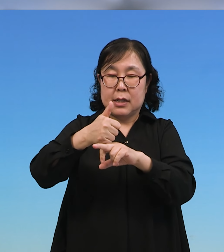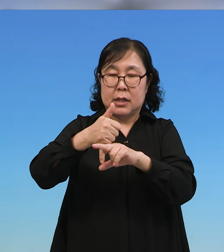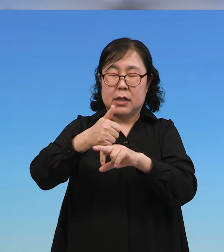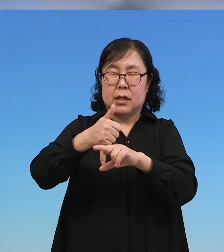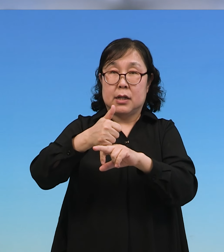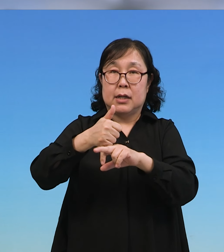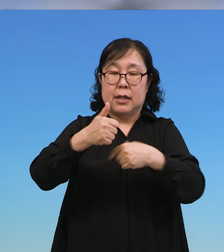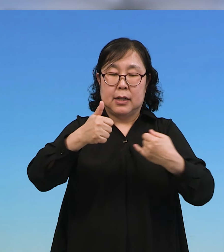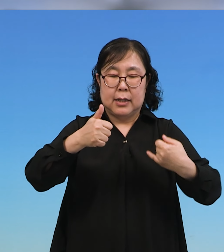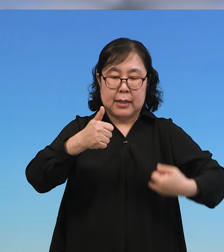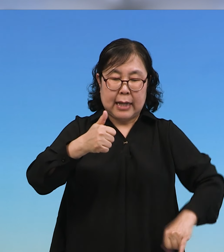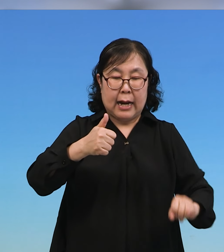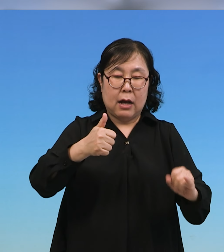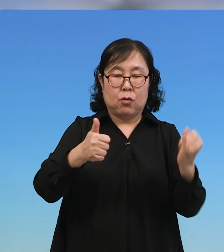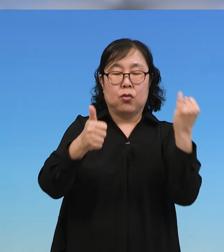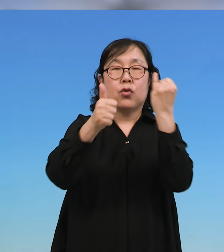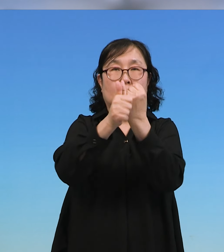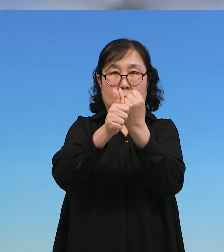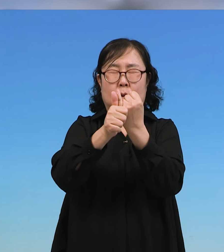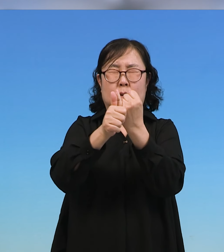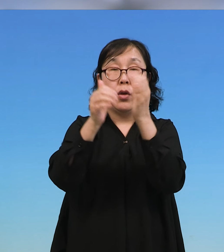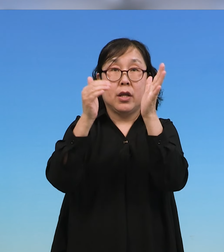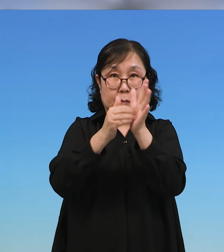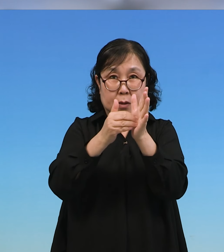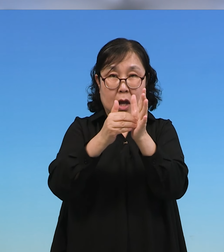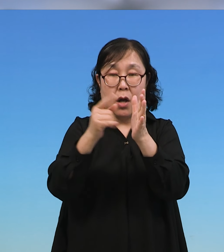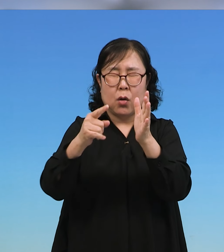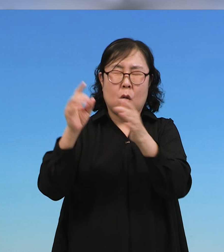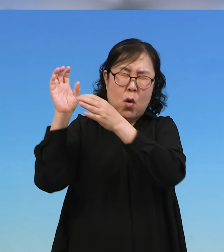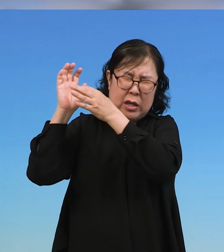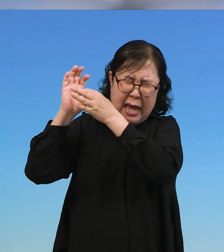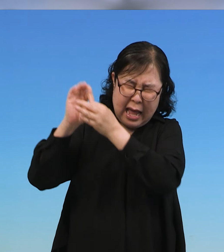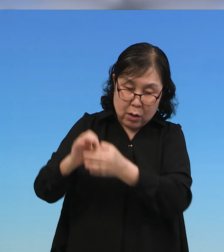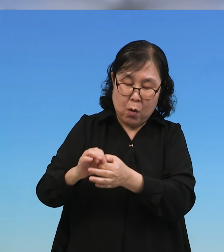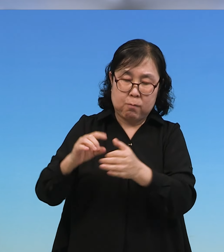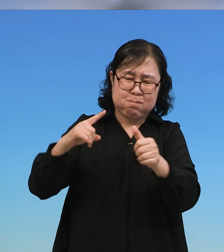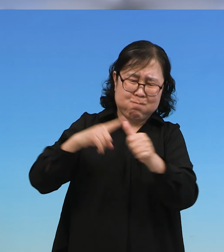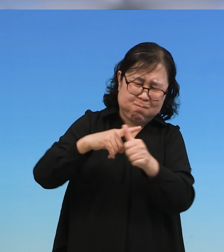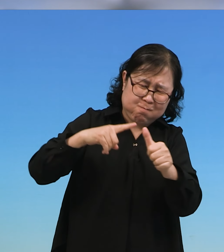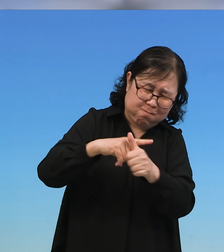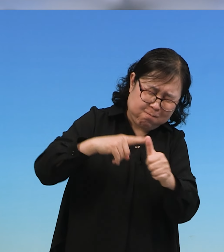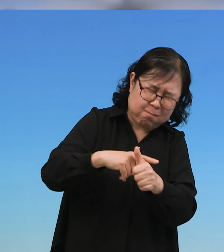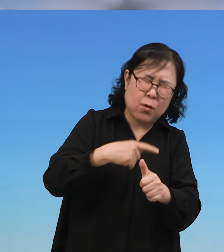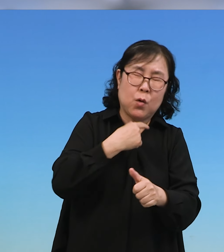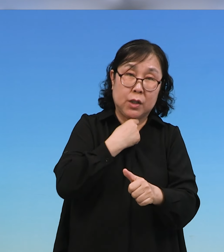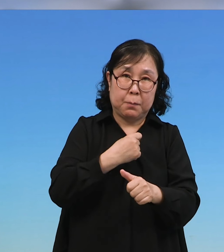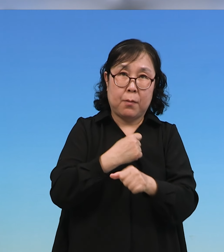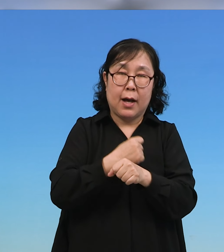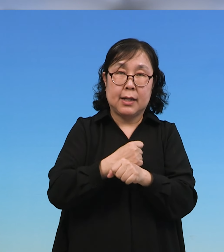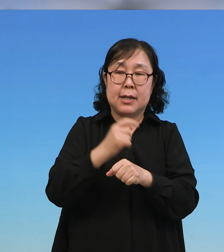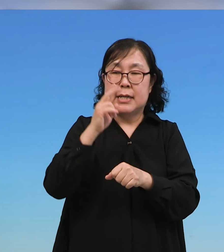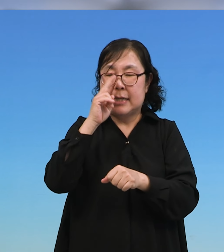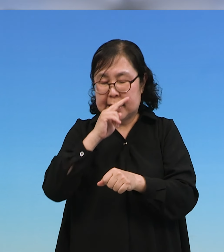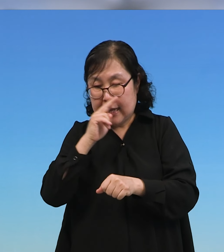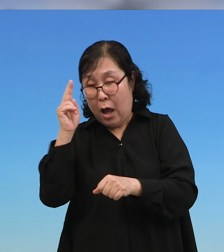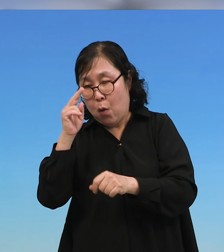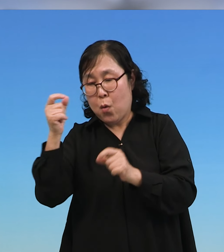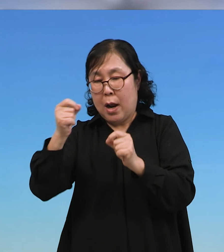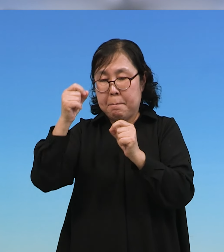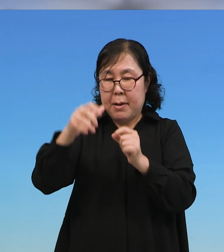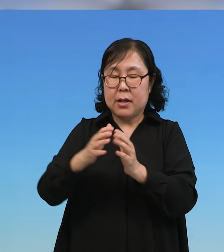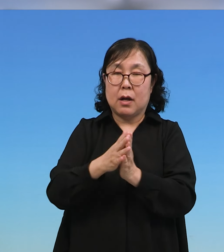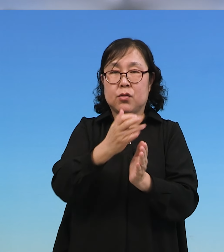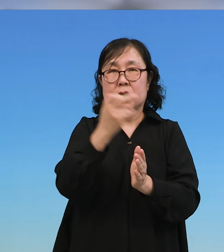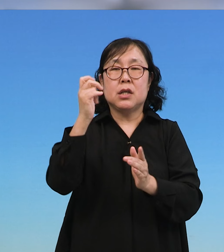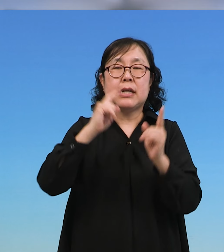그러면서 끊임없이 사위로 인정하기는커녕 죽이려는 그 어른 앞에서 얼마나 큰 상처와